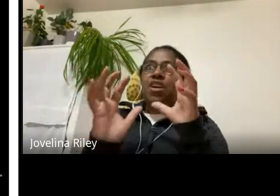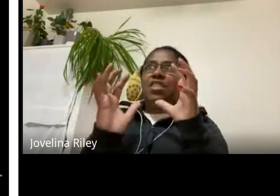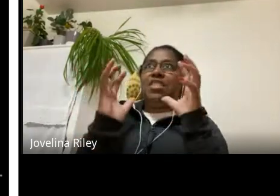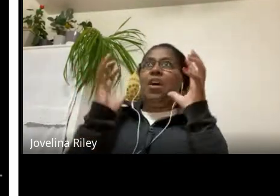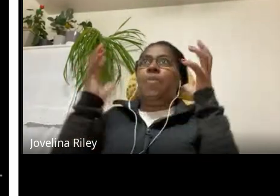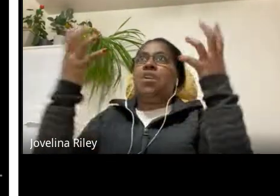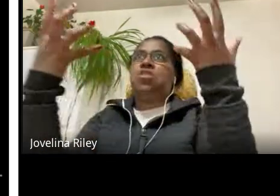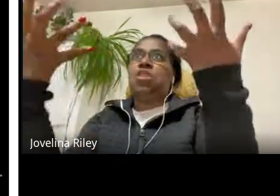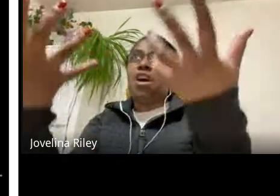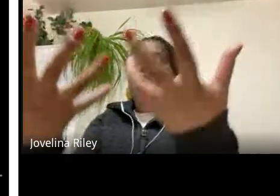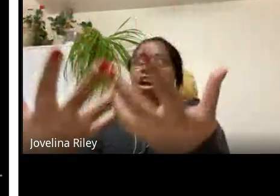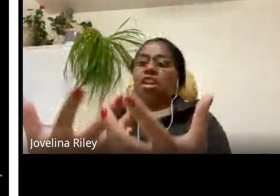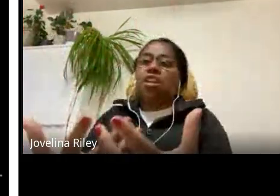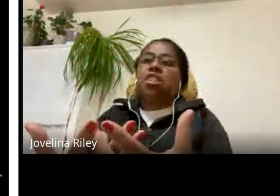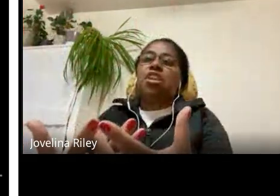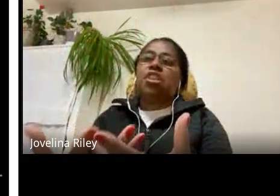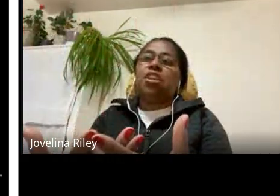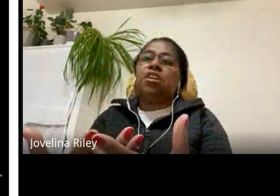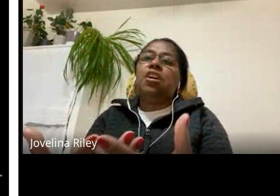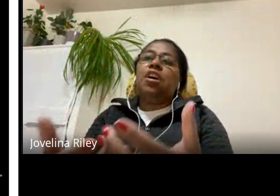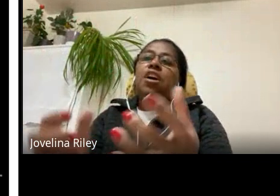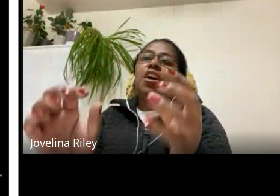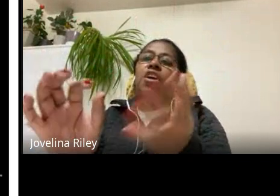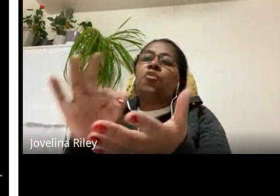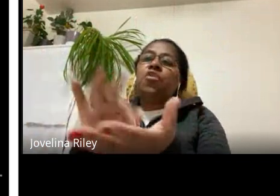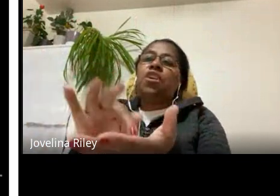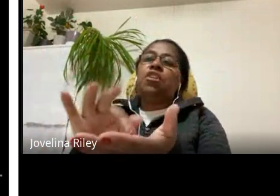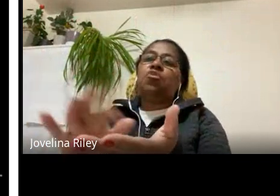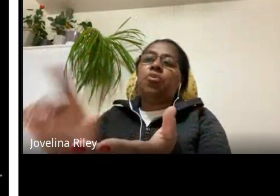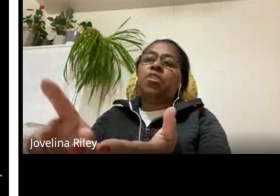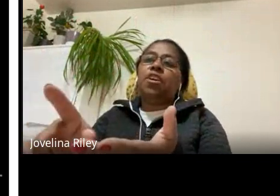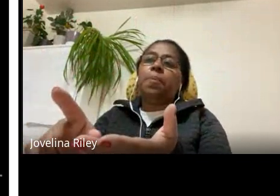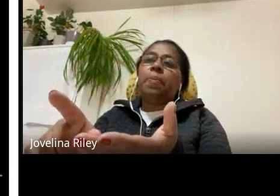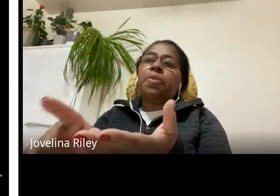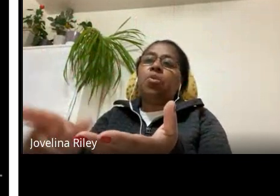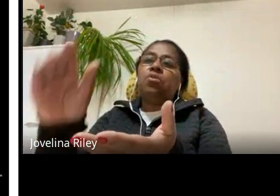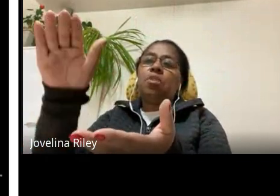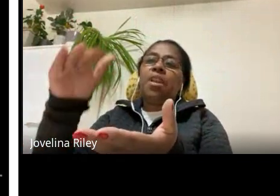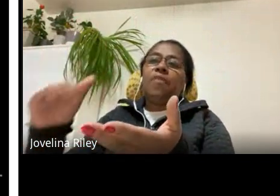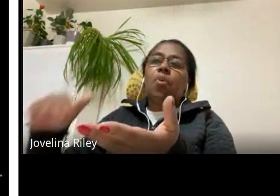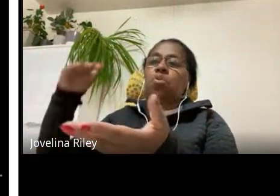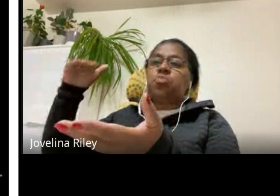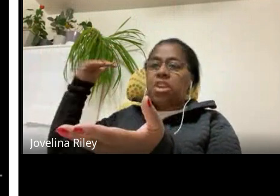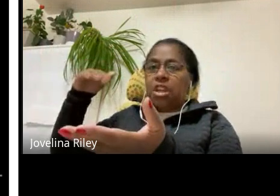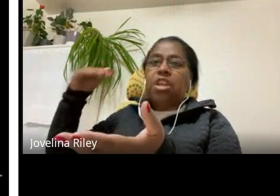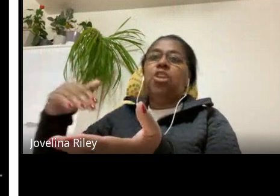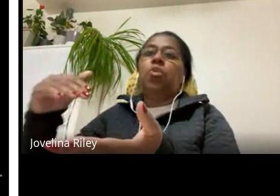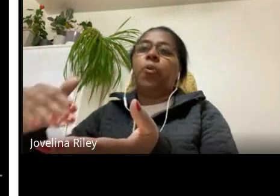que verdadeiramente a criança entenda. Eu vi isso porque, quando eu trabalhava com